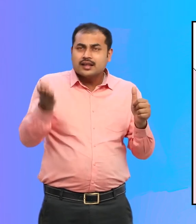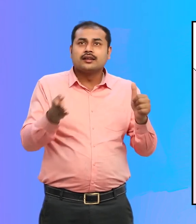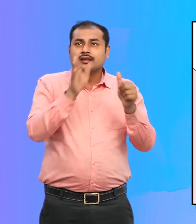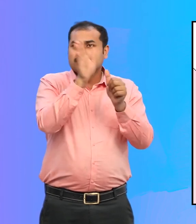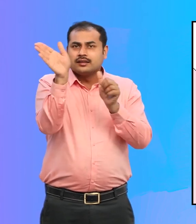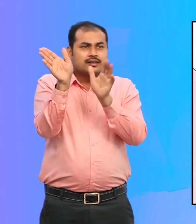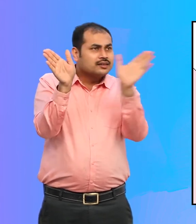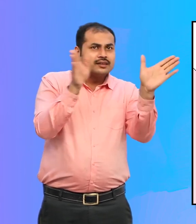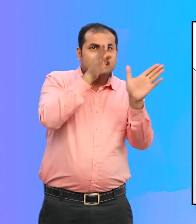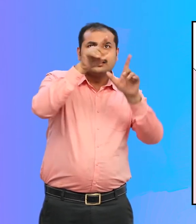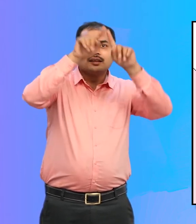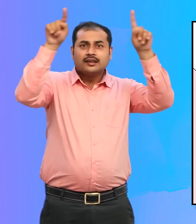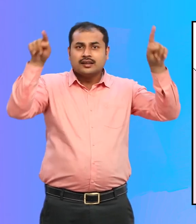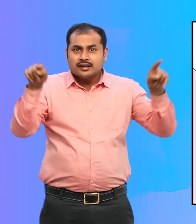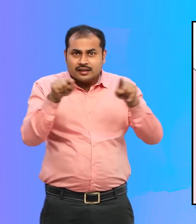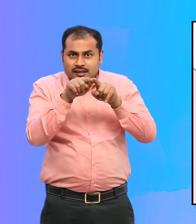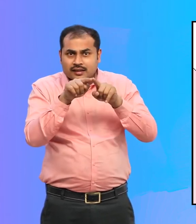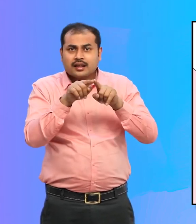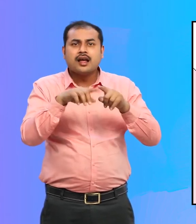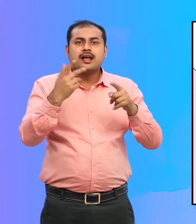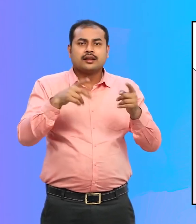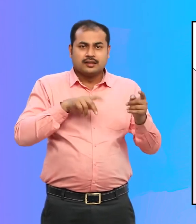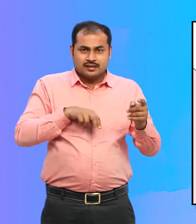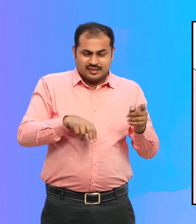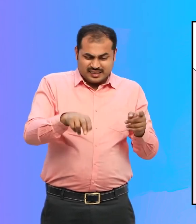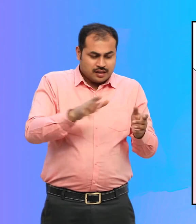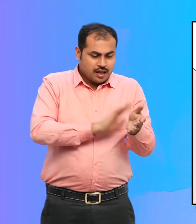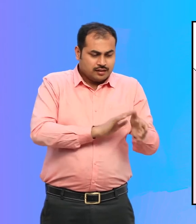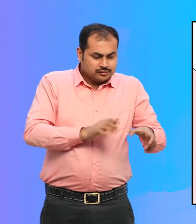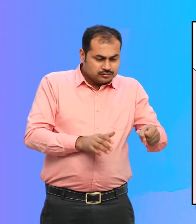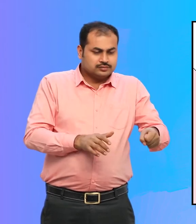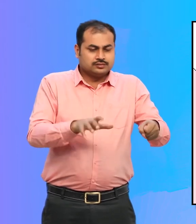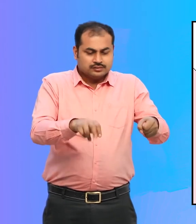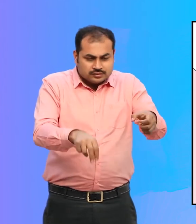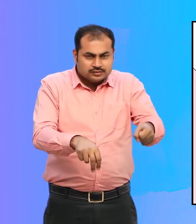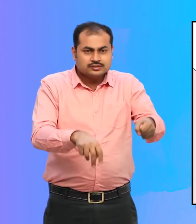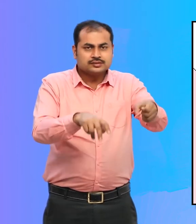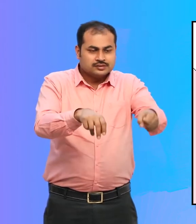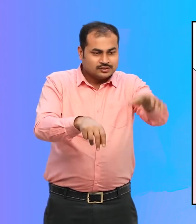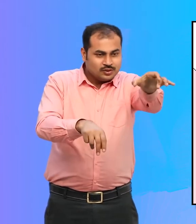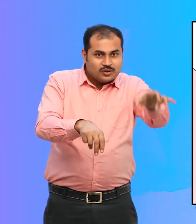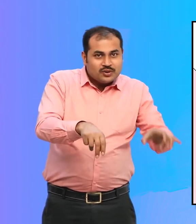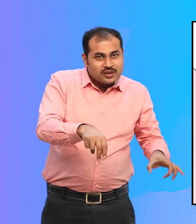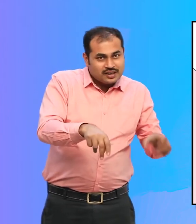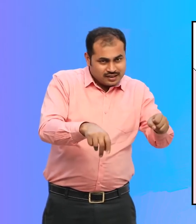प्ले लिस्ट साइन बोर्ड को हैंग रियल